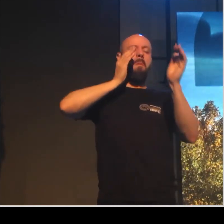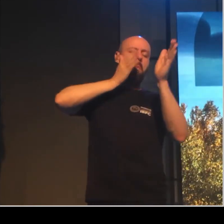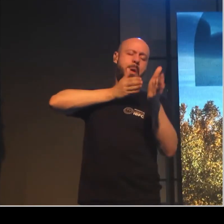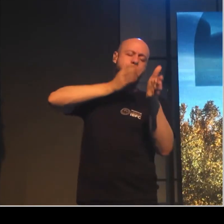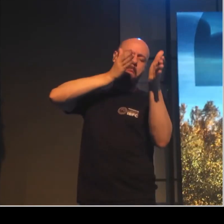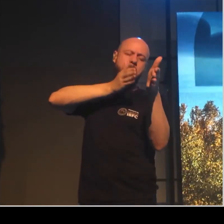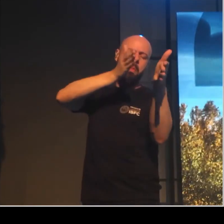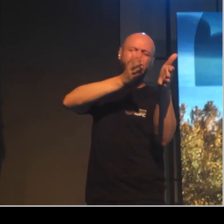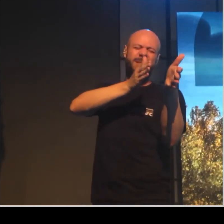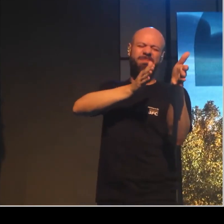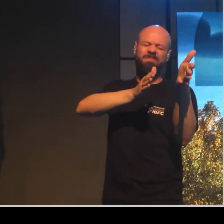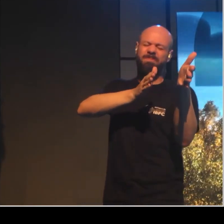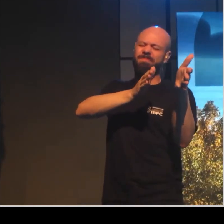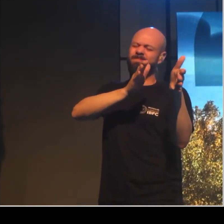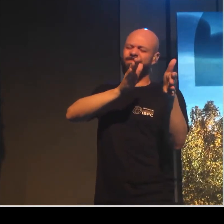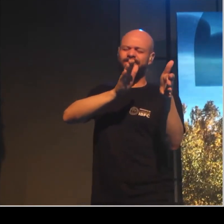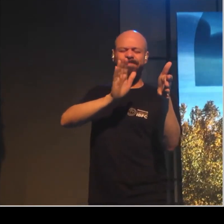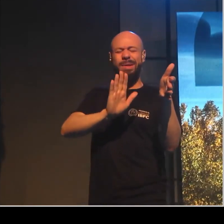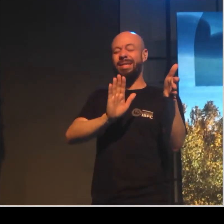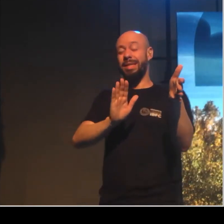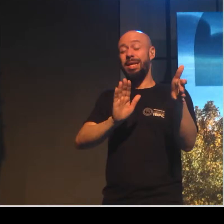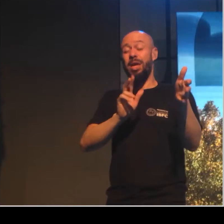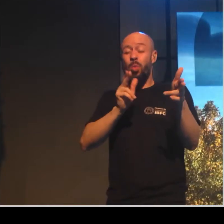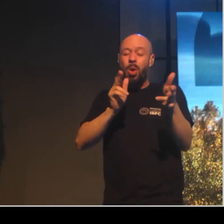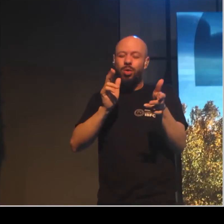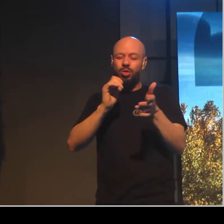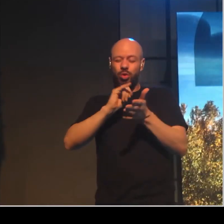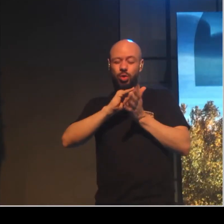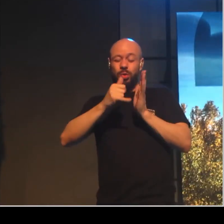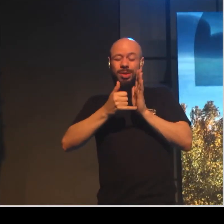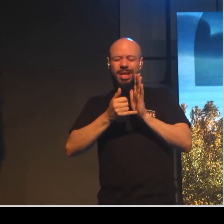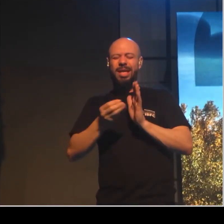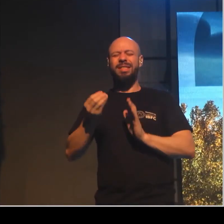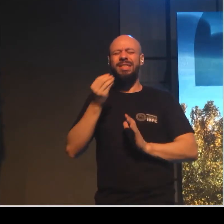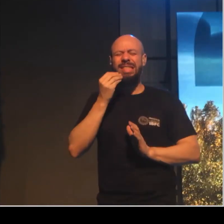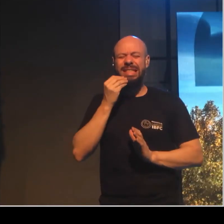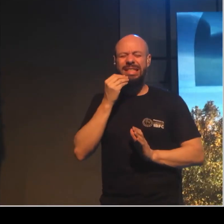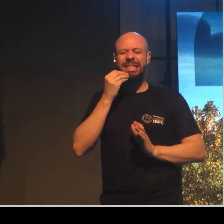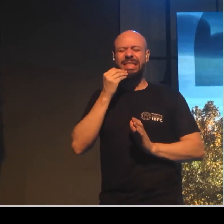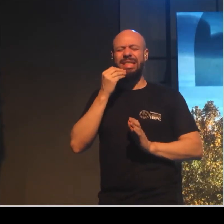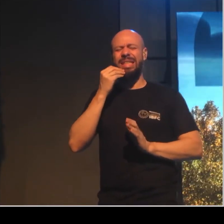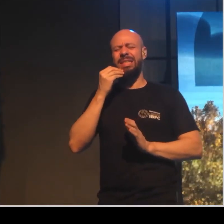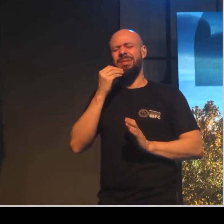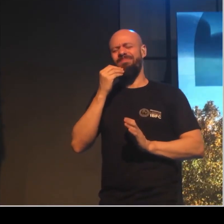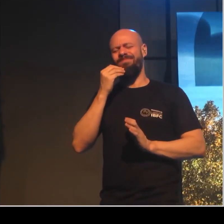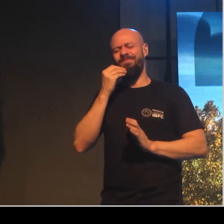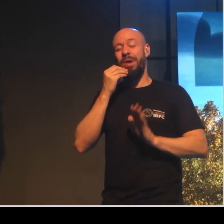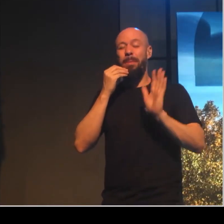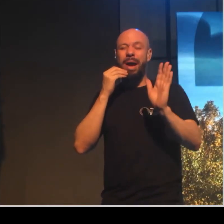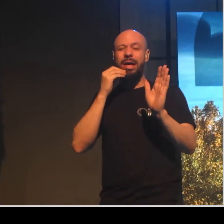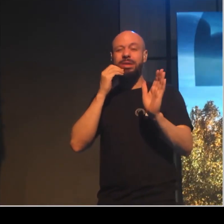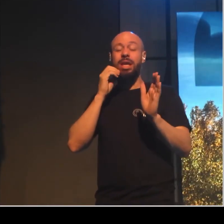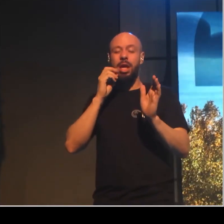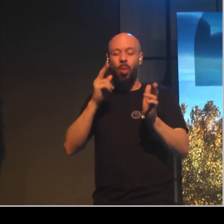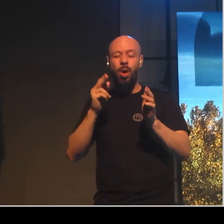reconhecemos que muitas vezes, como José, somos provados, testados. Mas em vez de, como